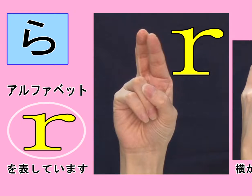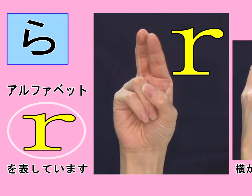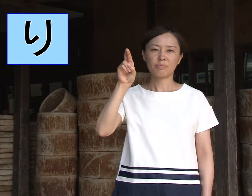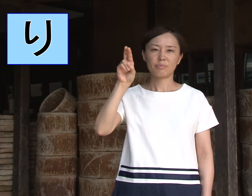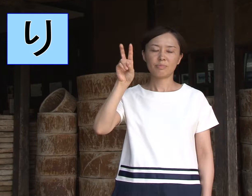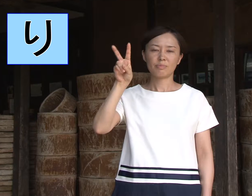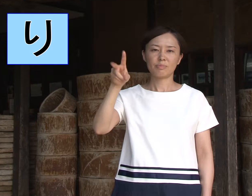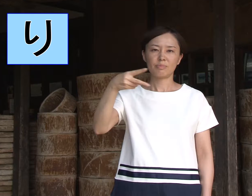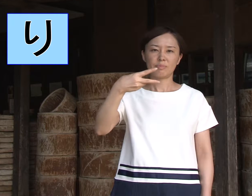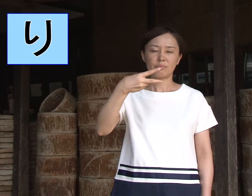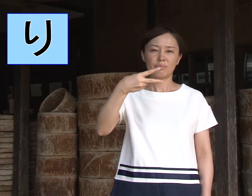リ、